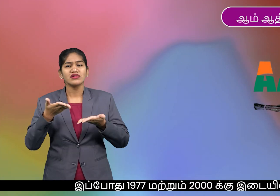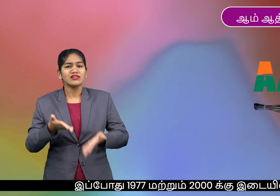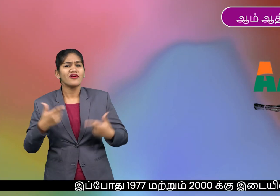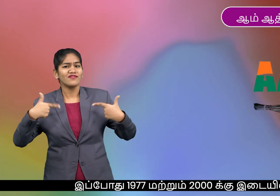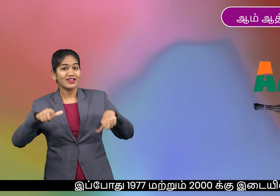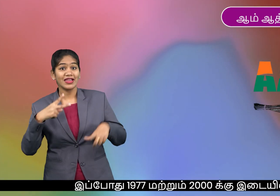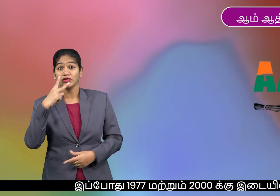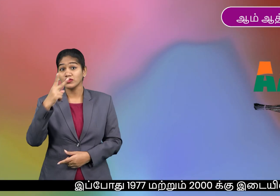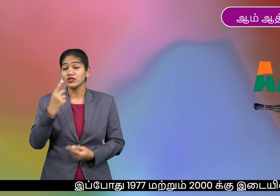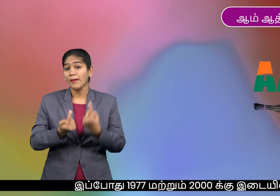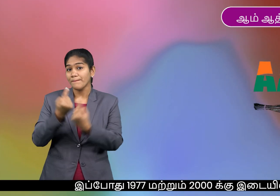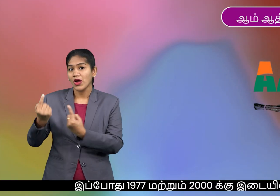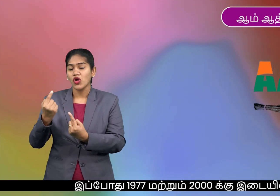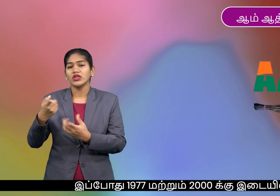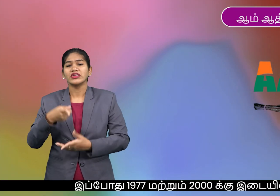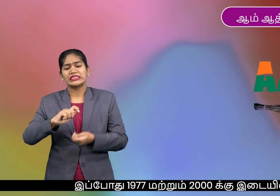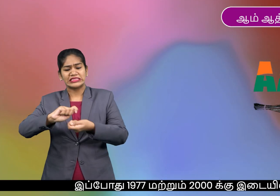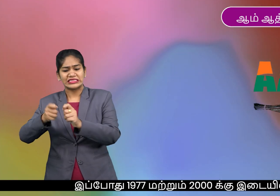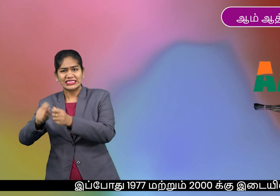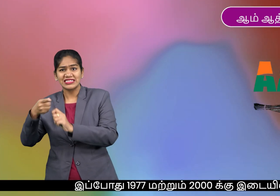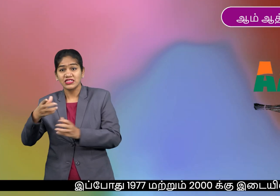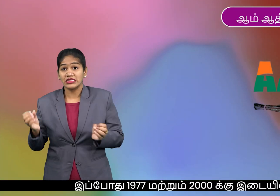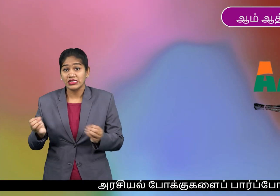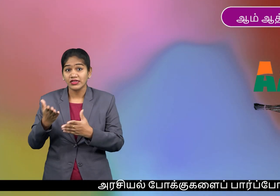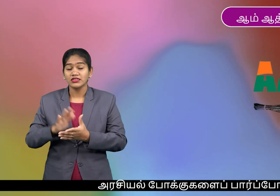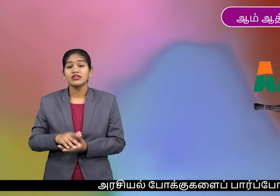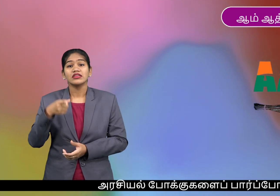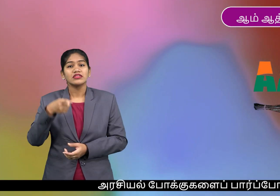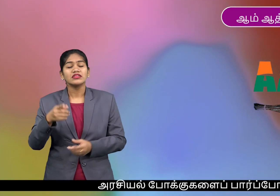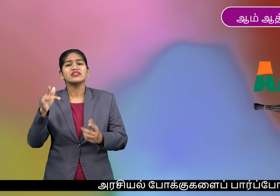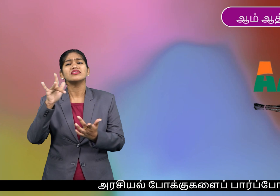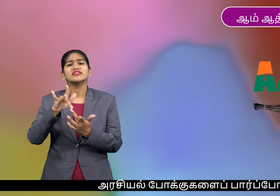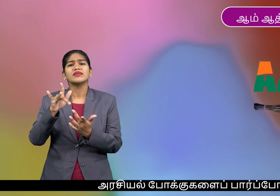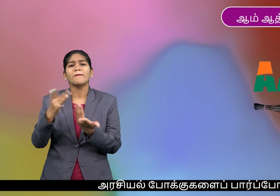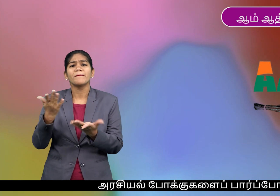1977 மற்றும் 2000க்கு இடையில் தோன்றிய அரசியல் போக்குகளை பார்ப்போம்.